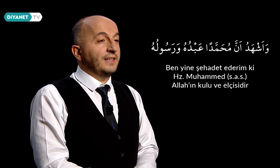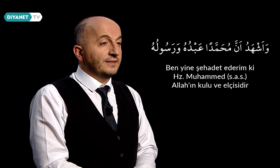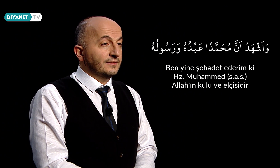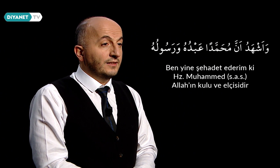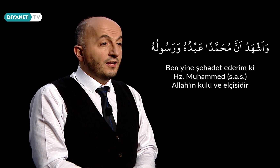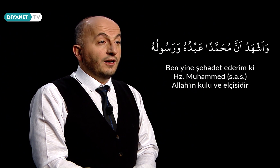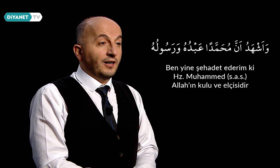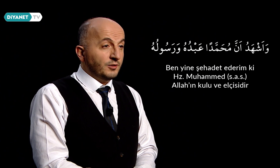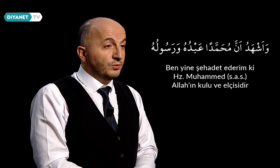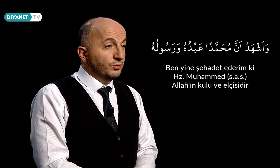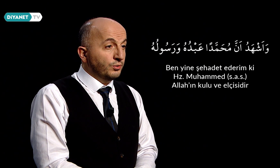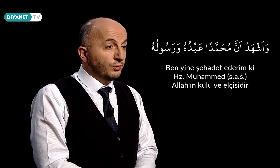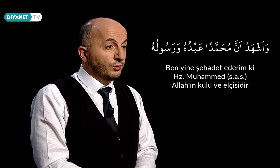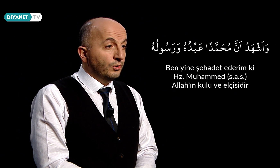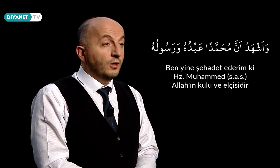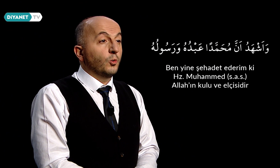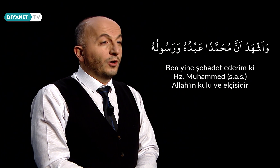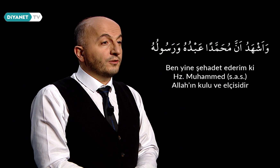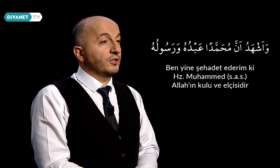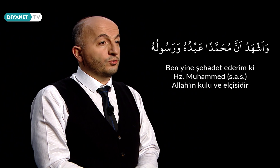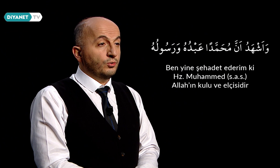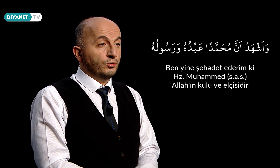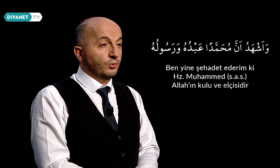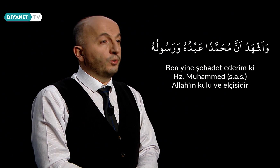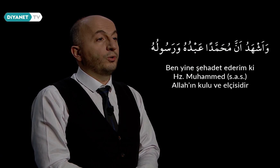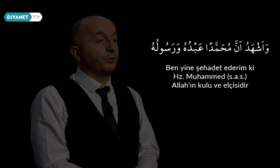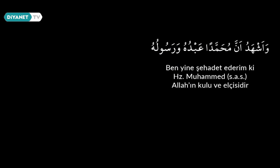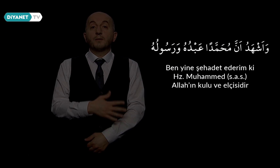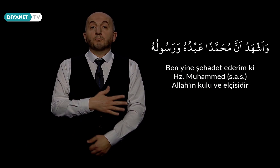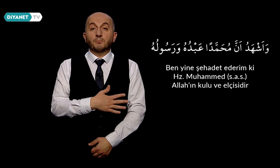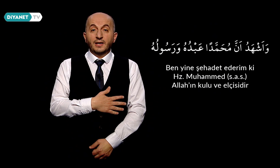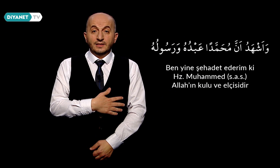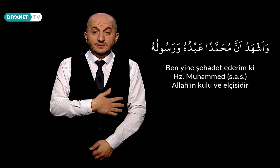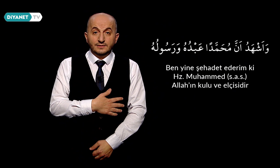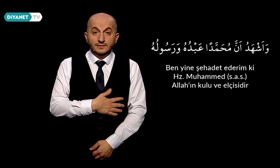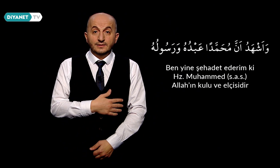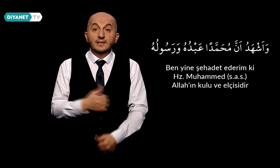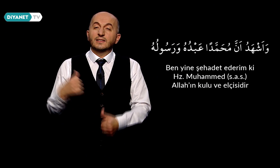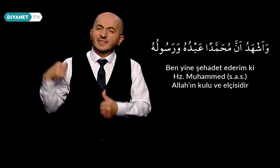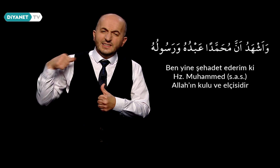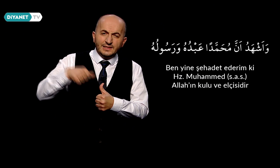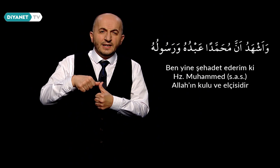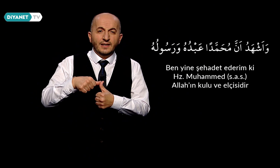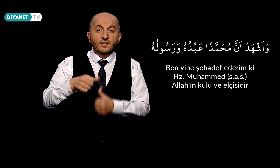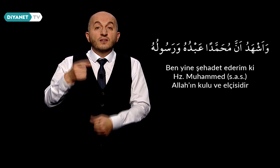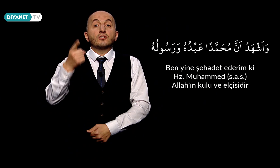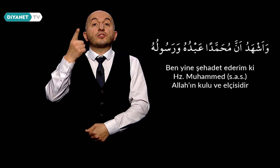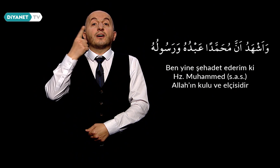Muhammeden abduhu ve resulüh. Ben yine